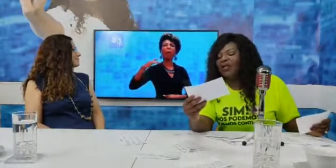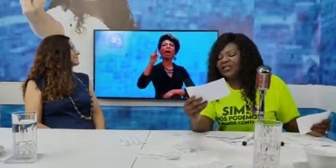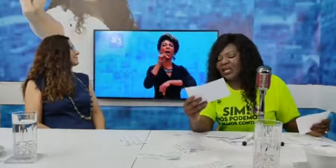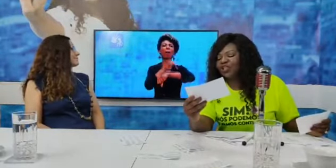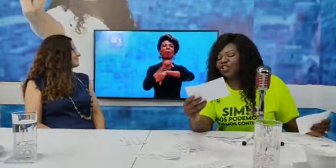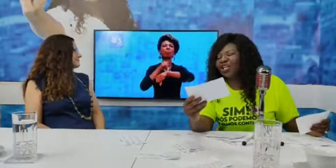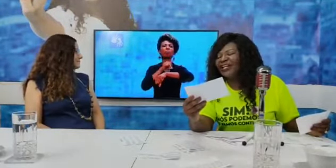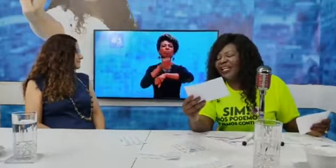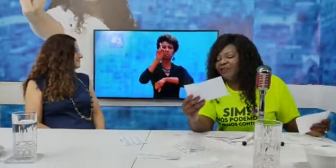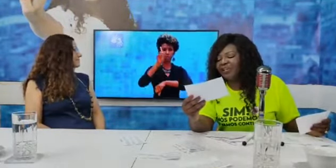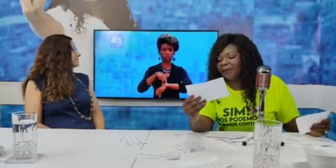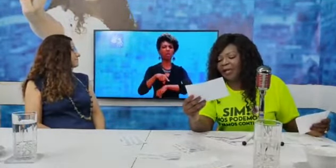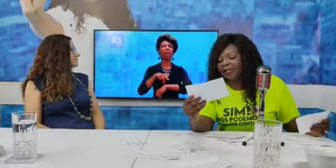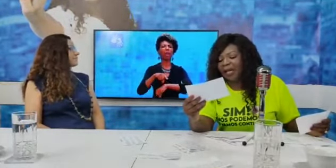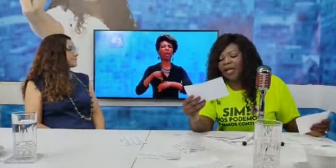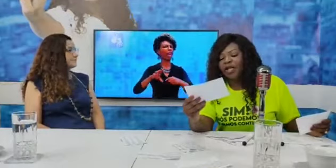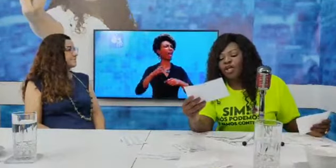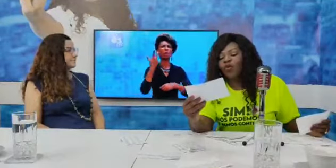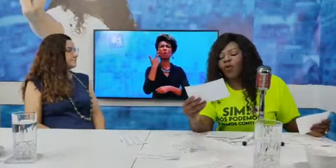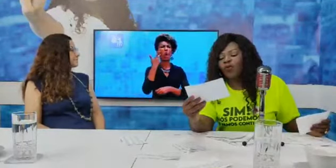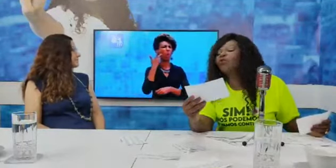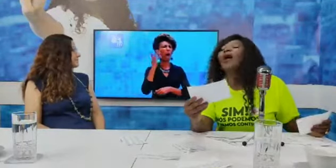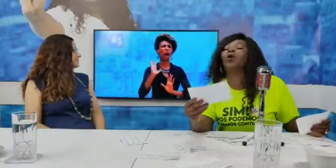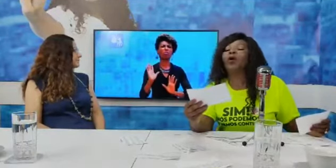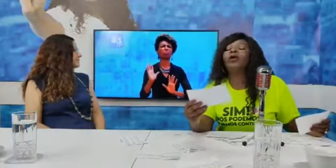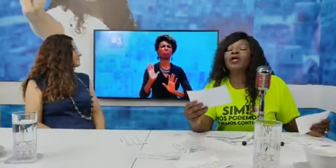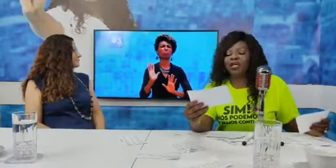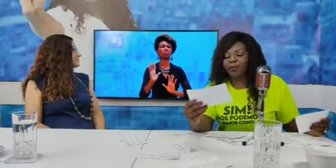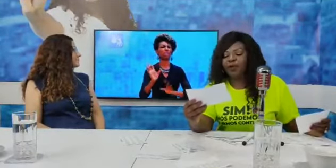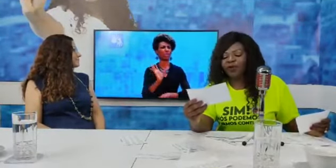pedagógico seja de livre demanda e com muito